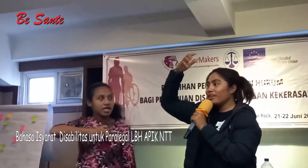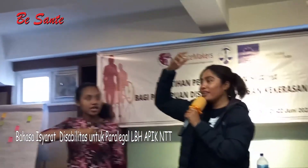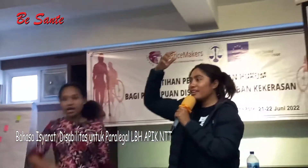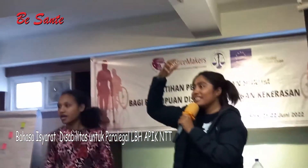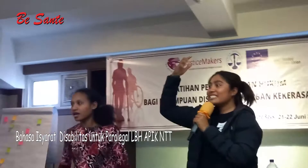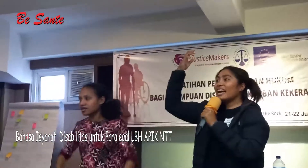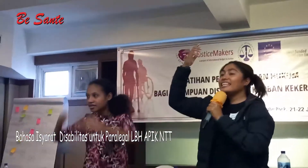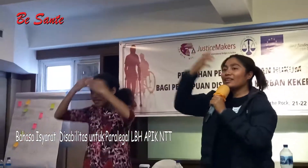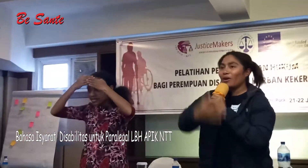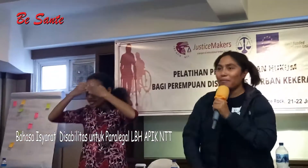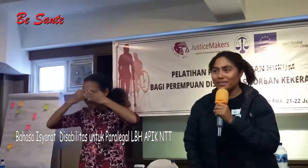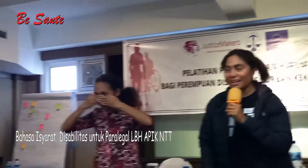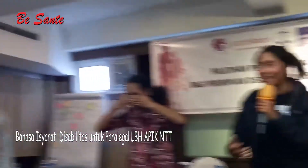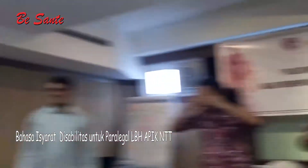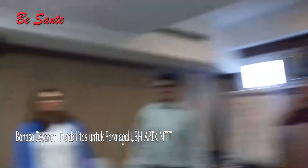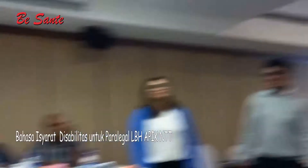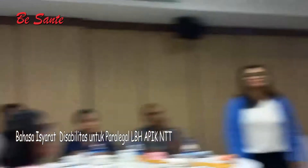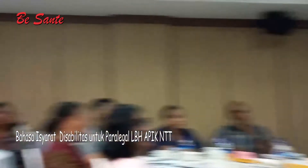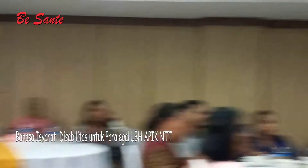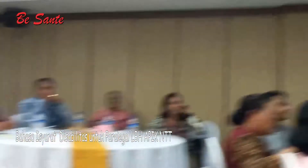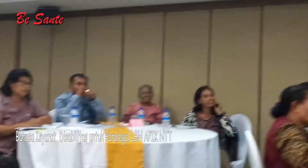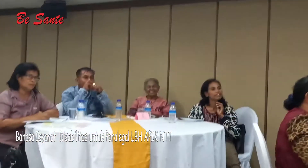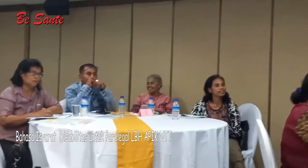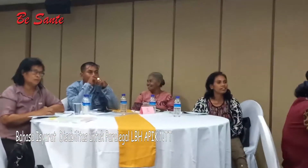seloyor cadar kok apa seloyor yang tutup tuh